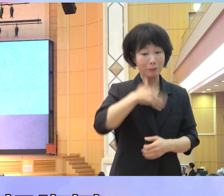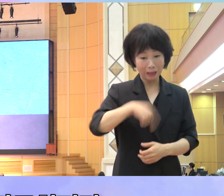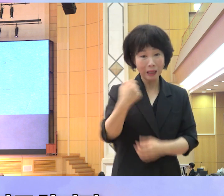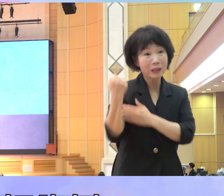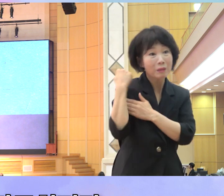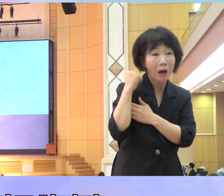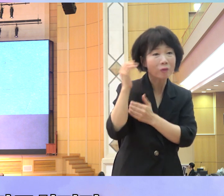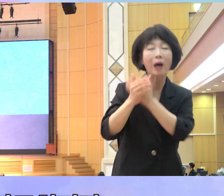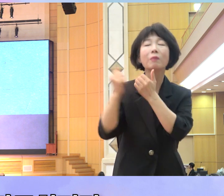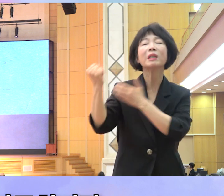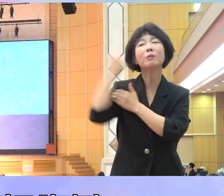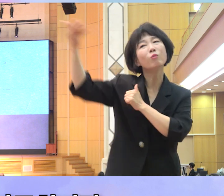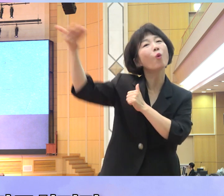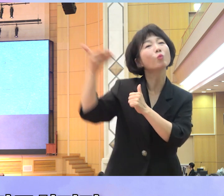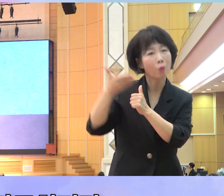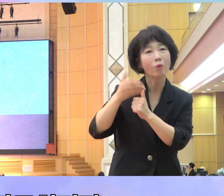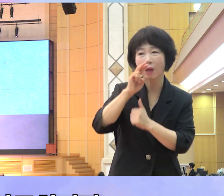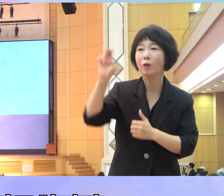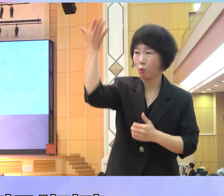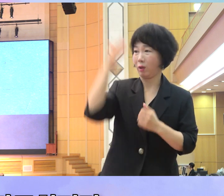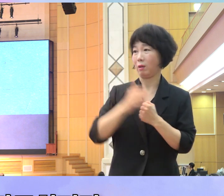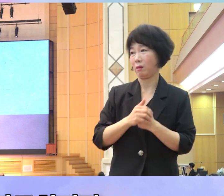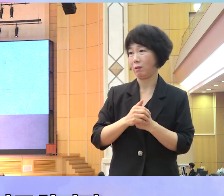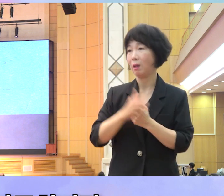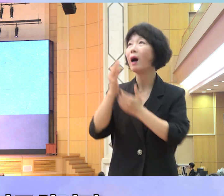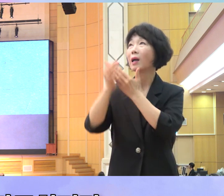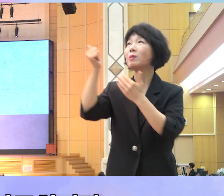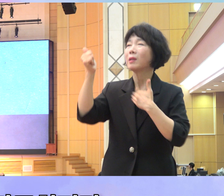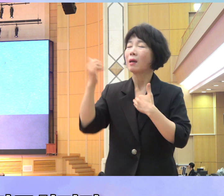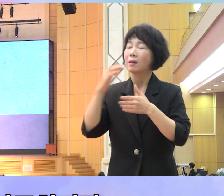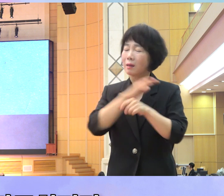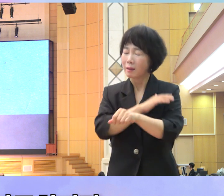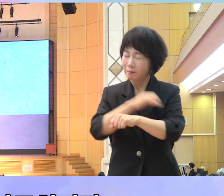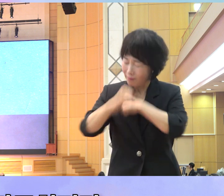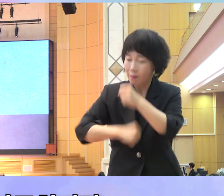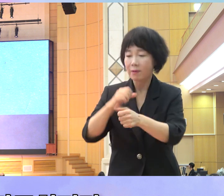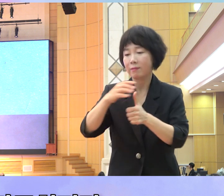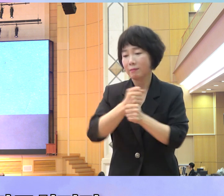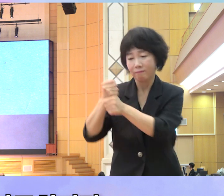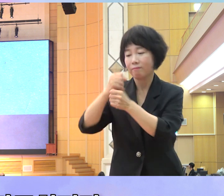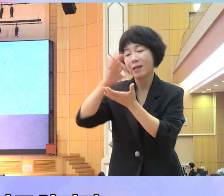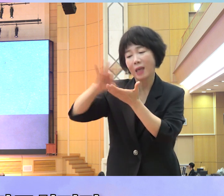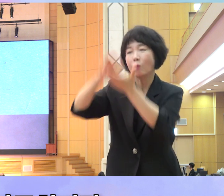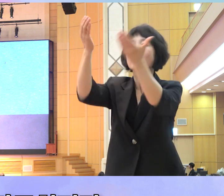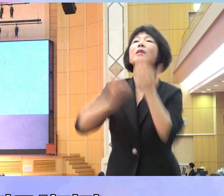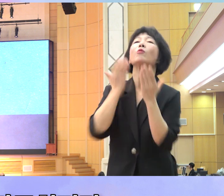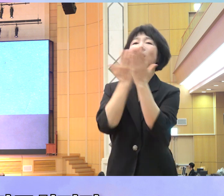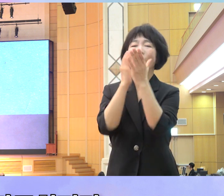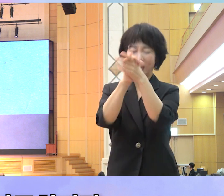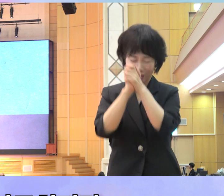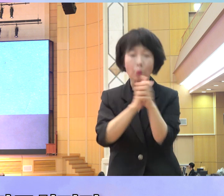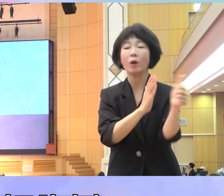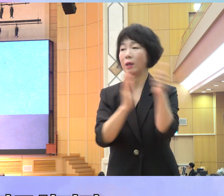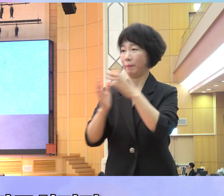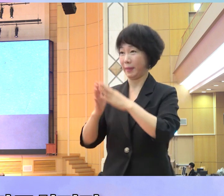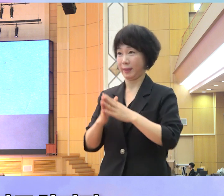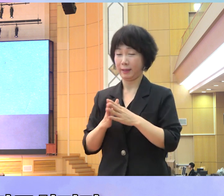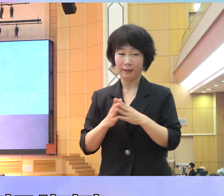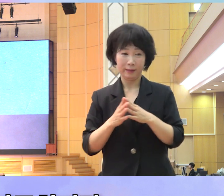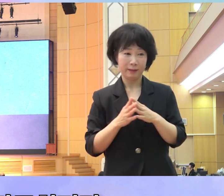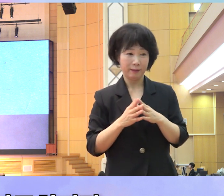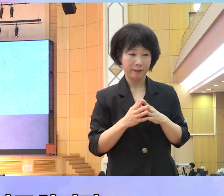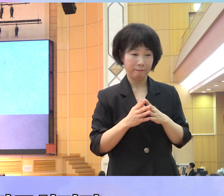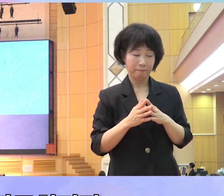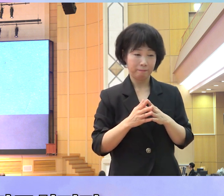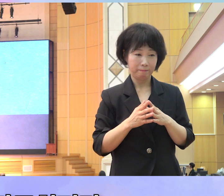힘이니까. 하나님 마음껏 사용하여 주시옵소서. 내가 준비되어 있나이다. 이렇게 기도해요. 그래서